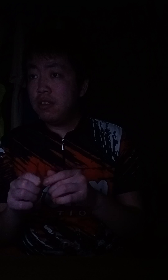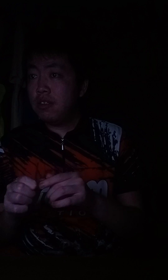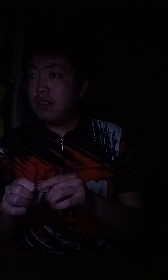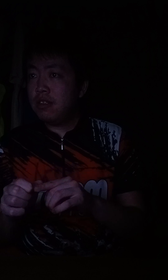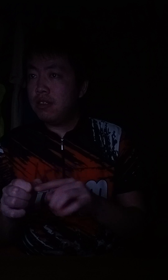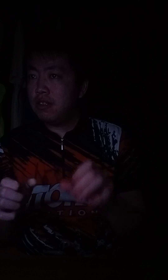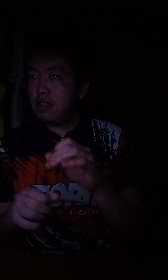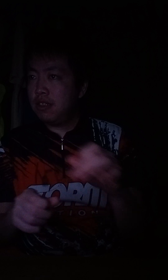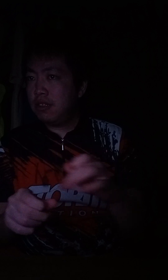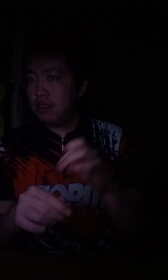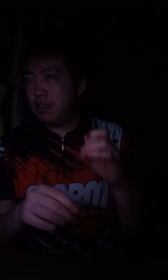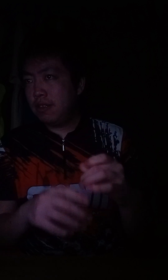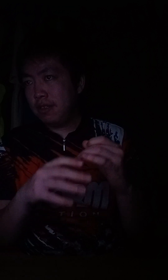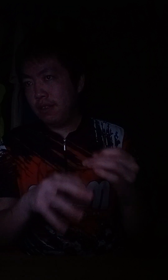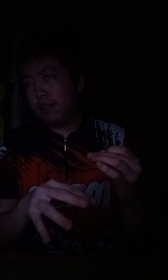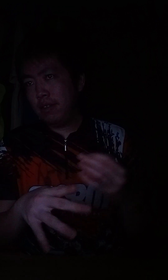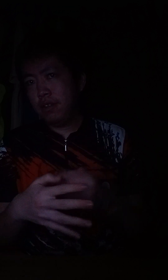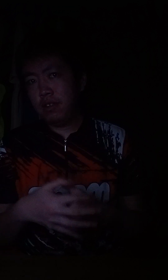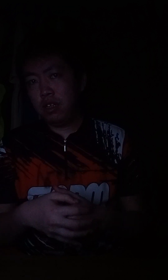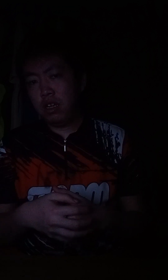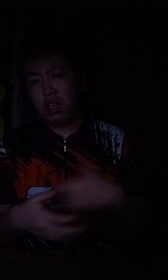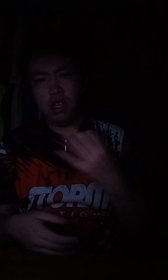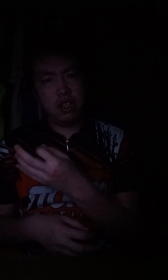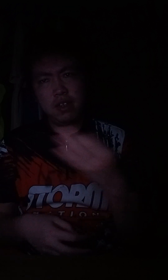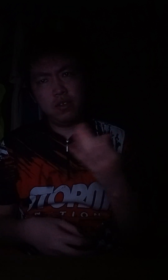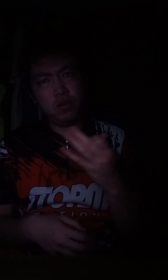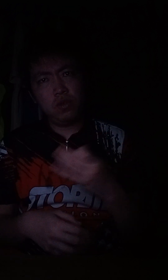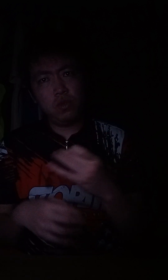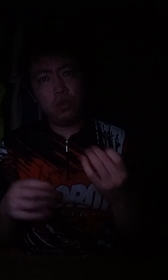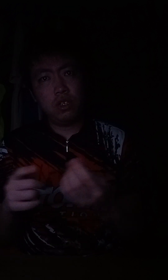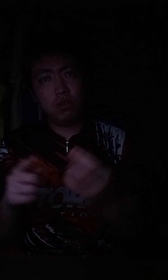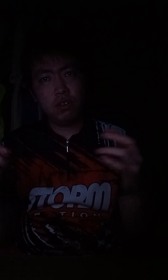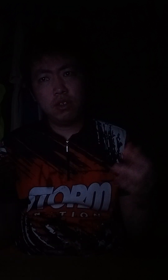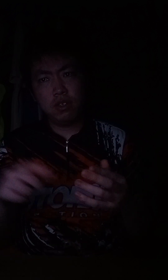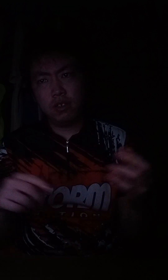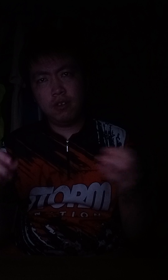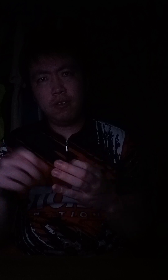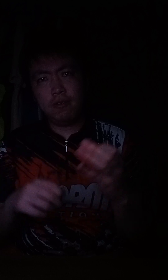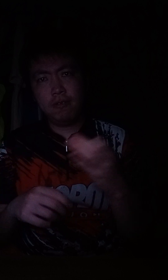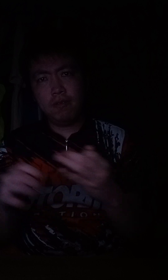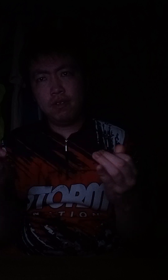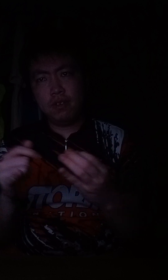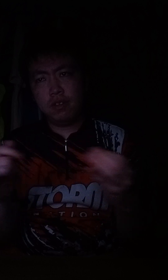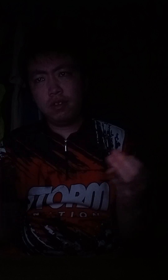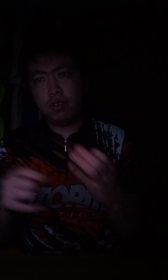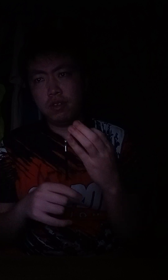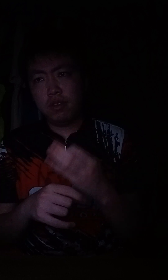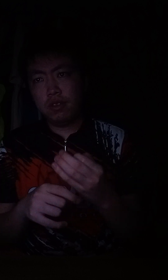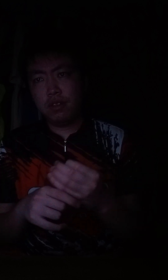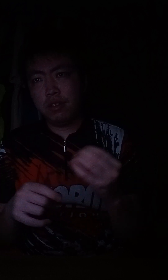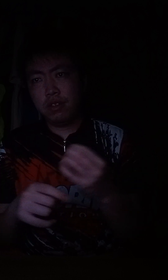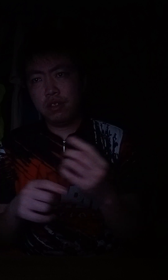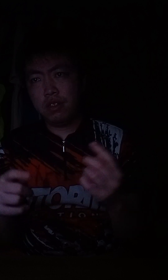설치돼 있습니다. 하지만 이 빈 공간을 통해 불법 촬영이 전국적으로 잇따르면서 이용자들은 불안해하고